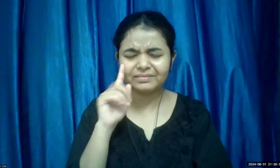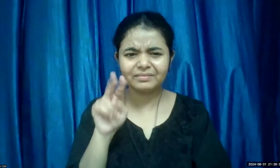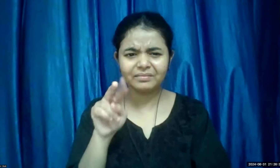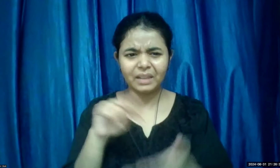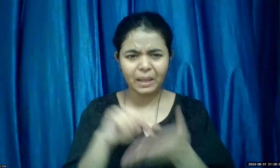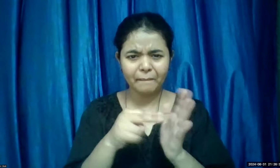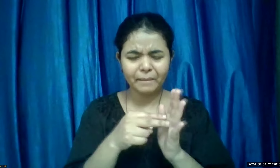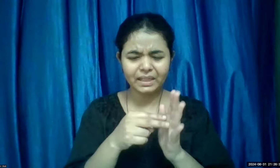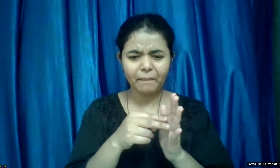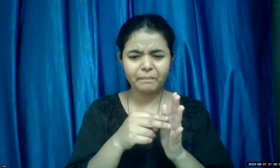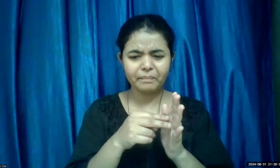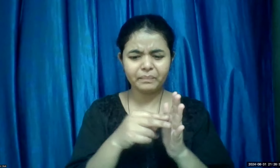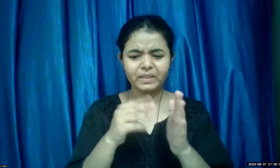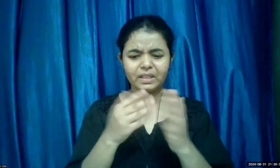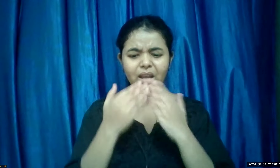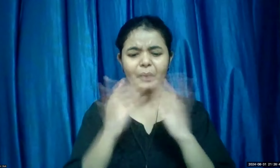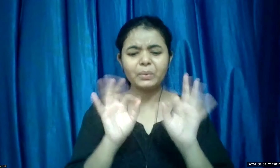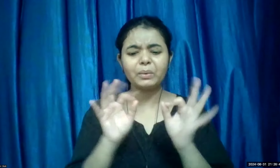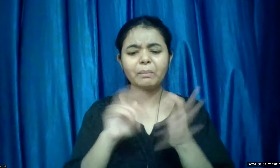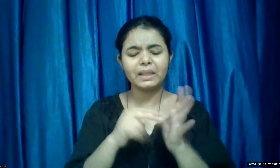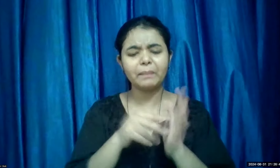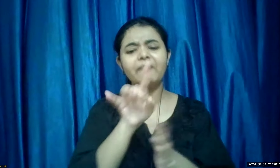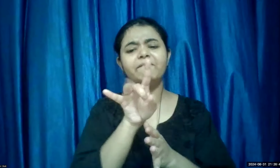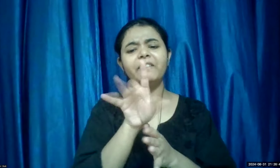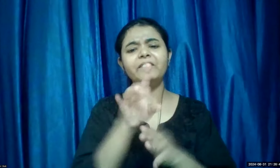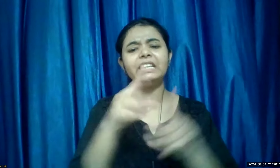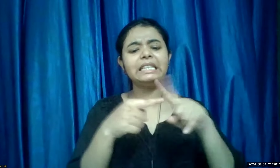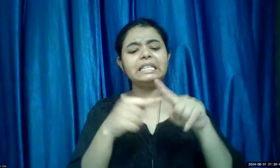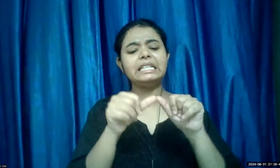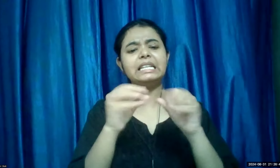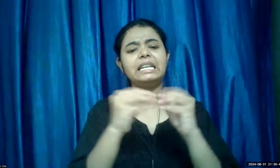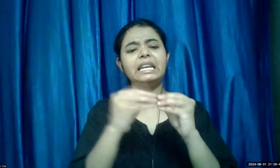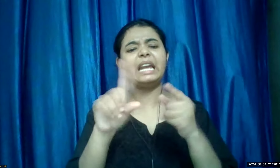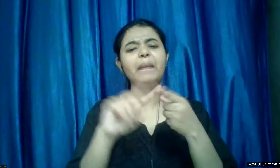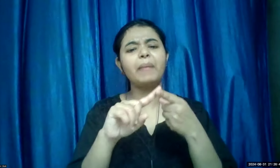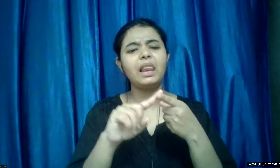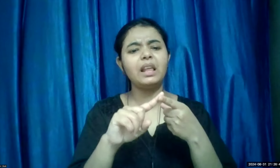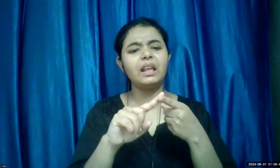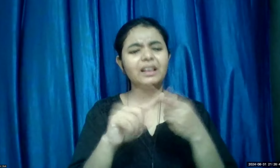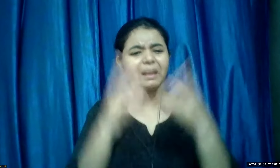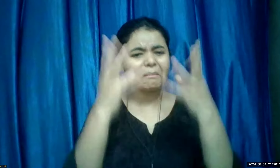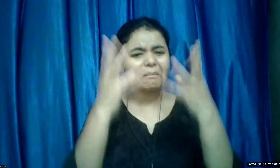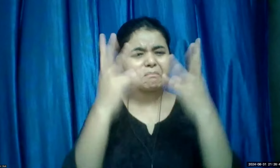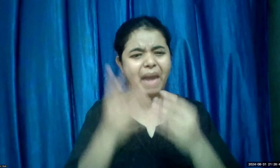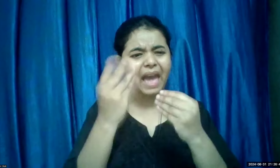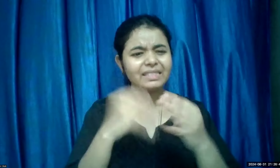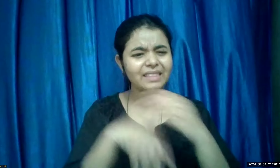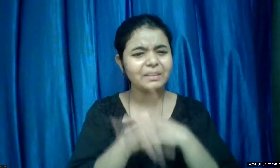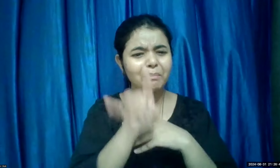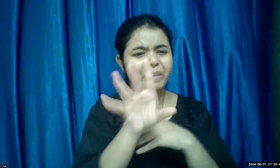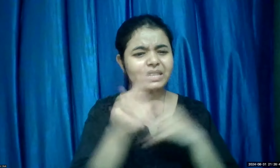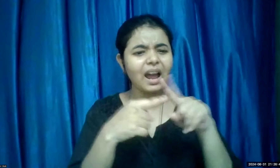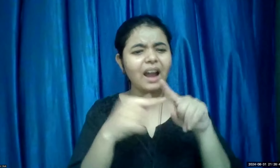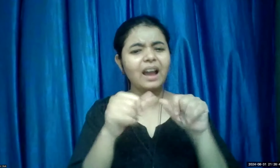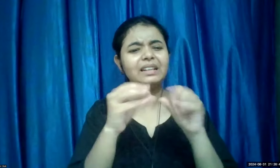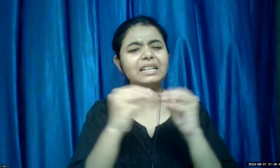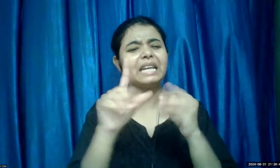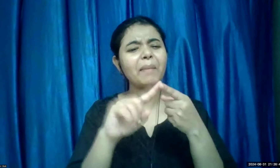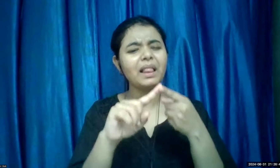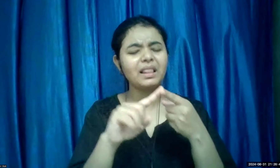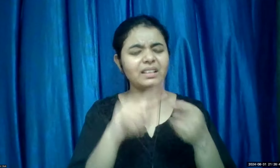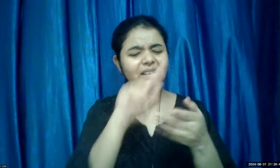15 का टेबल याद ना होना ज्ञान है ना। बच्चों को ऐसा मैथमेटिक्स में टेबल्स याद करवाए जाते थे, तो क्या